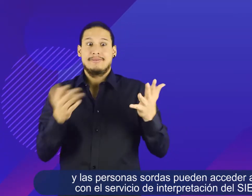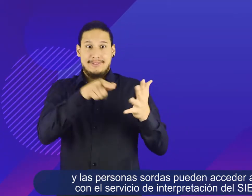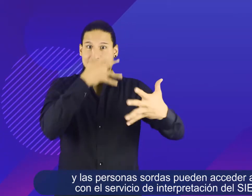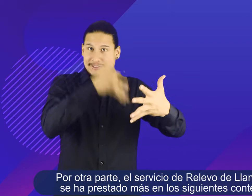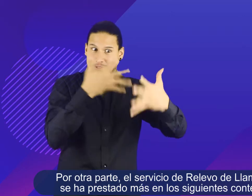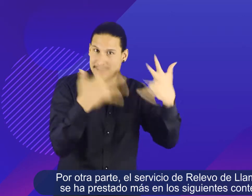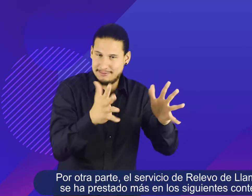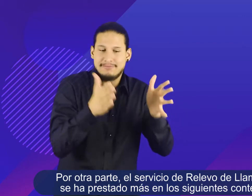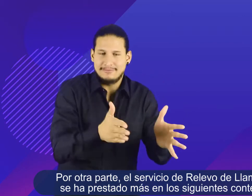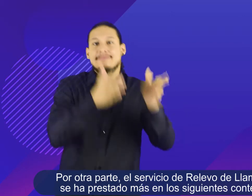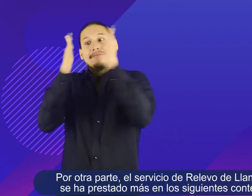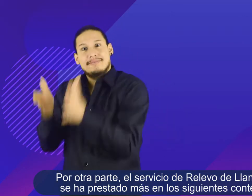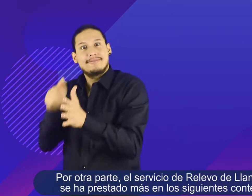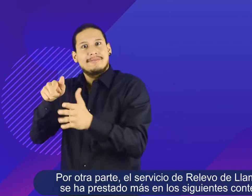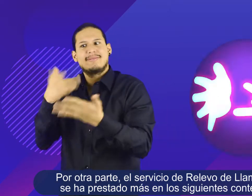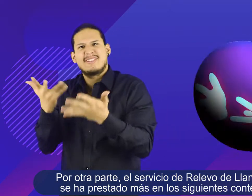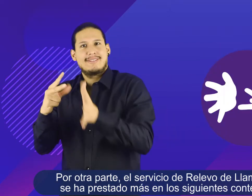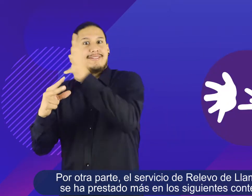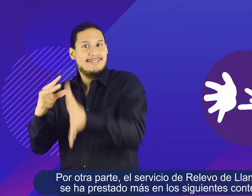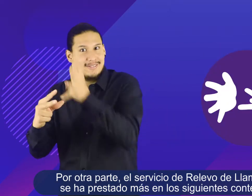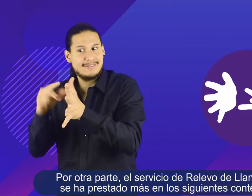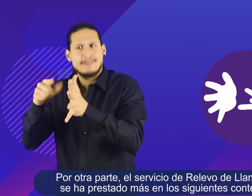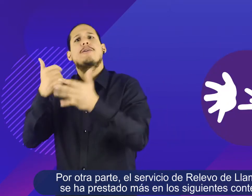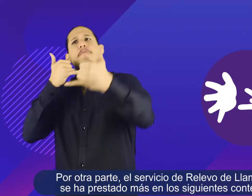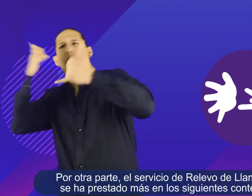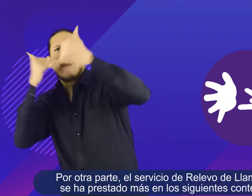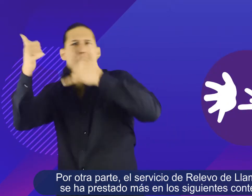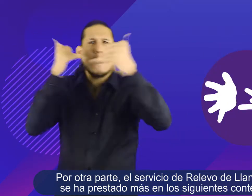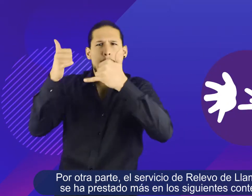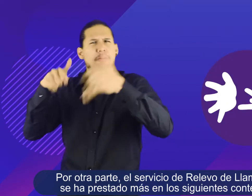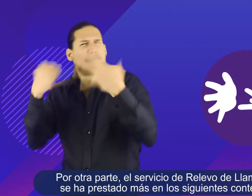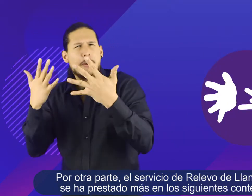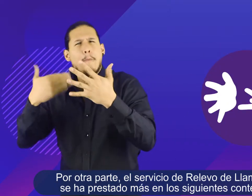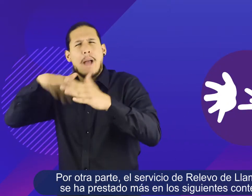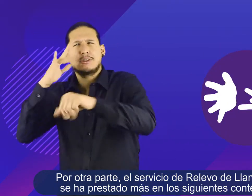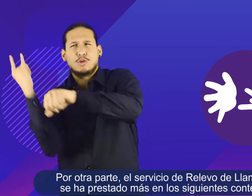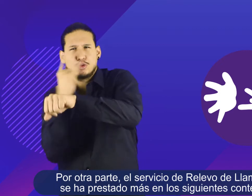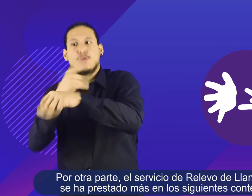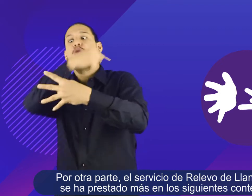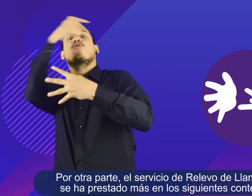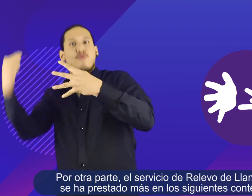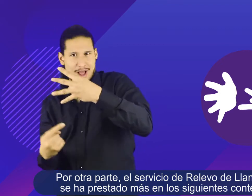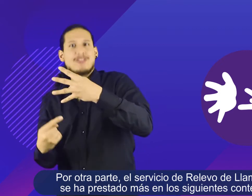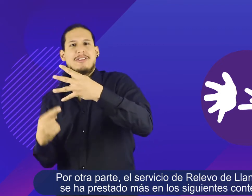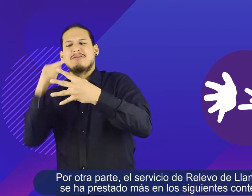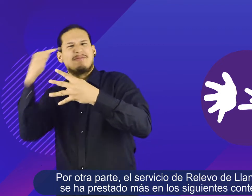Por otra parte, el servicio de relevo de llamadas se ha prestado más en los siguientes contextos.